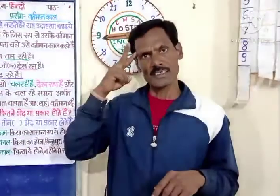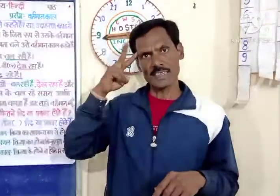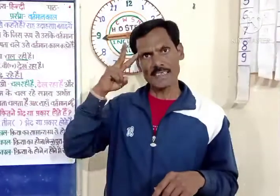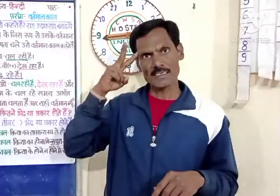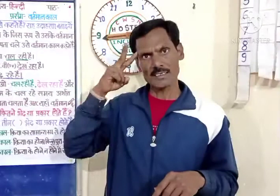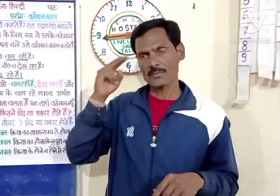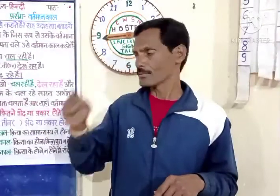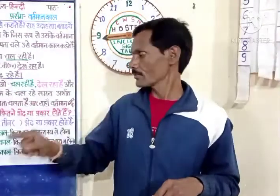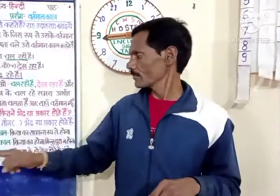संदिग्ध